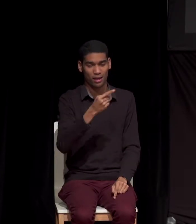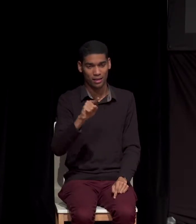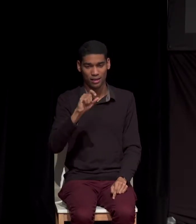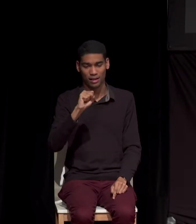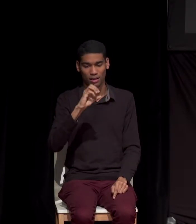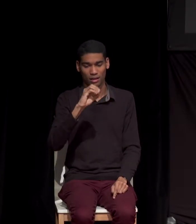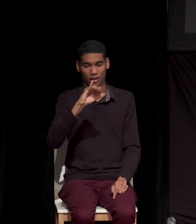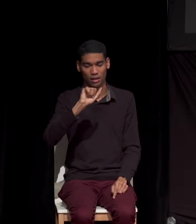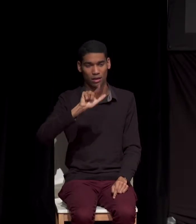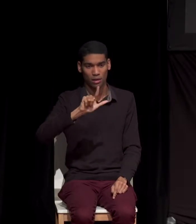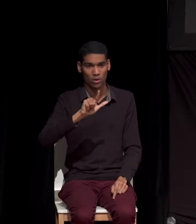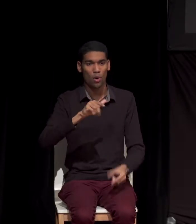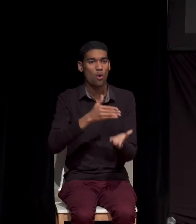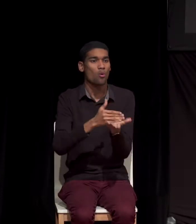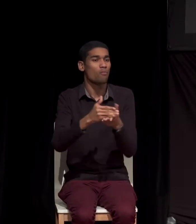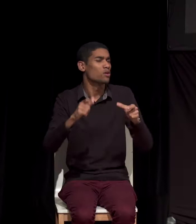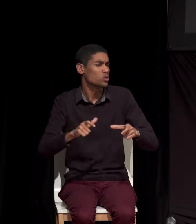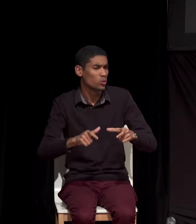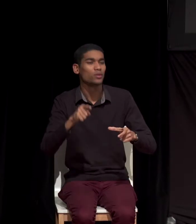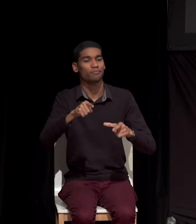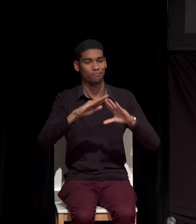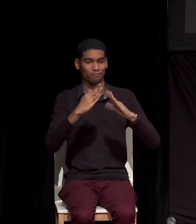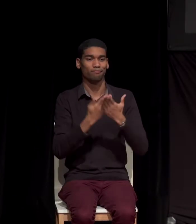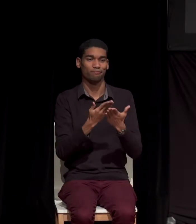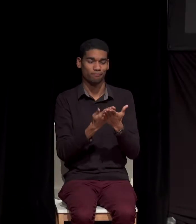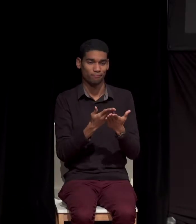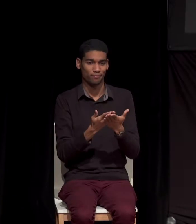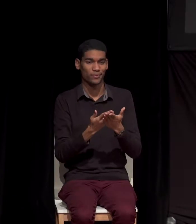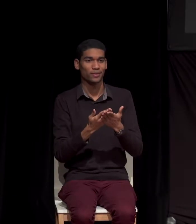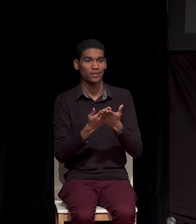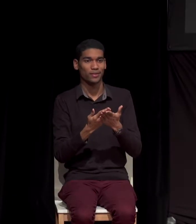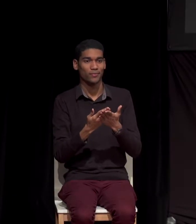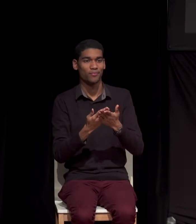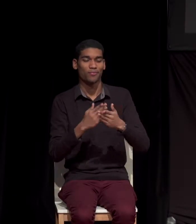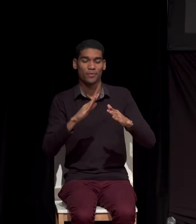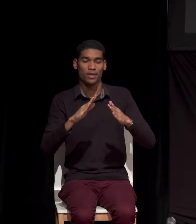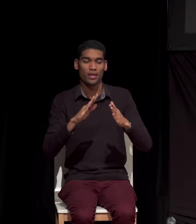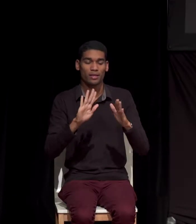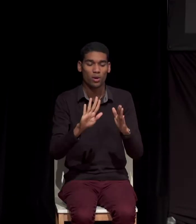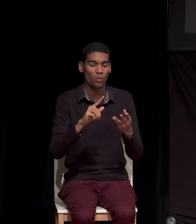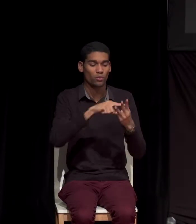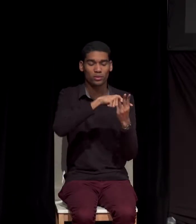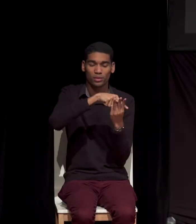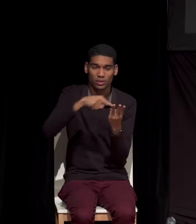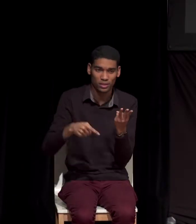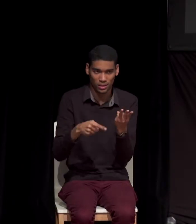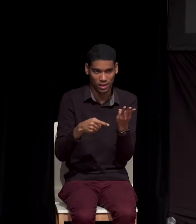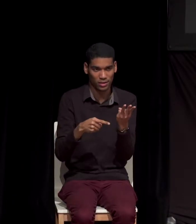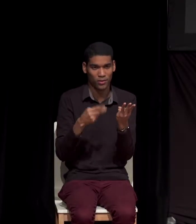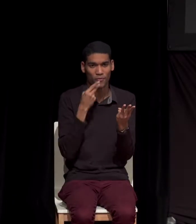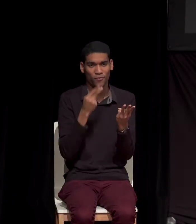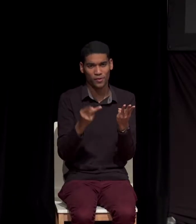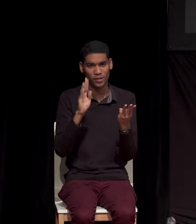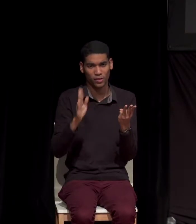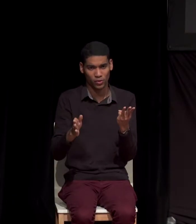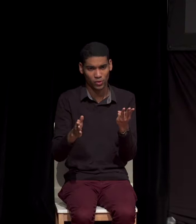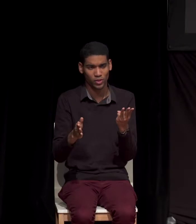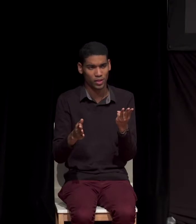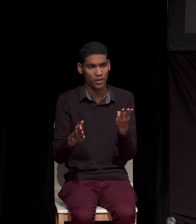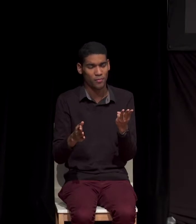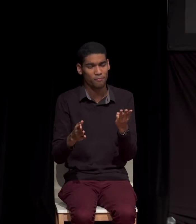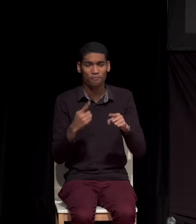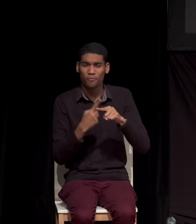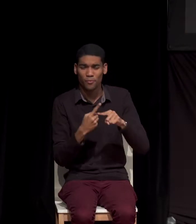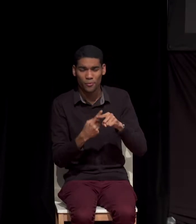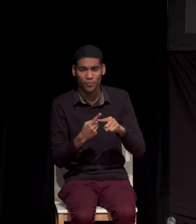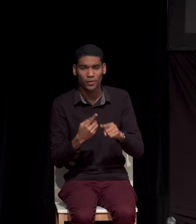sempre começa dentro da escola e a intenção é que volte para a escola. Então, os 3 caminhos que eu indiquei foi porque,